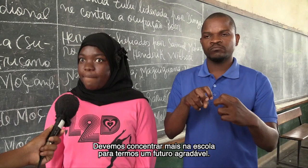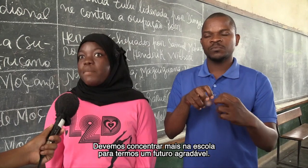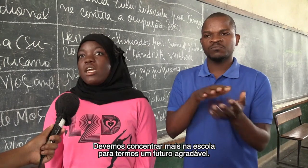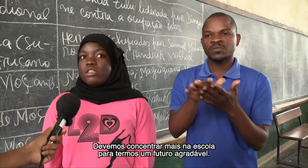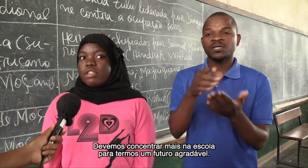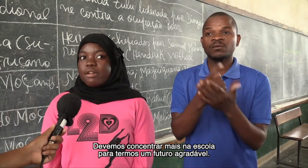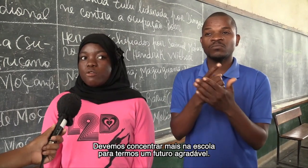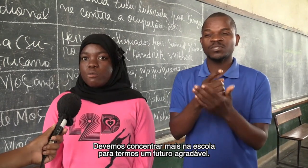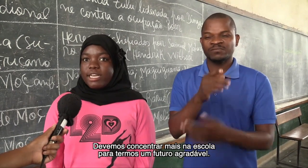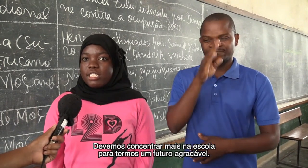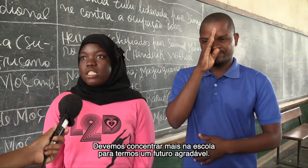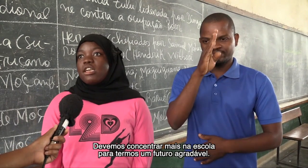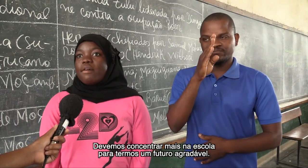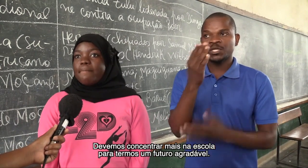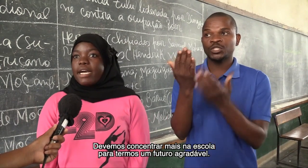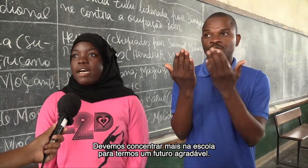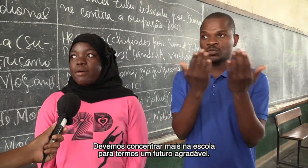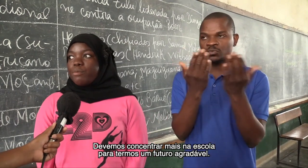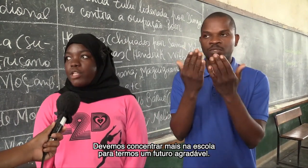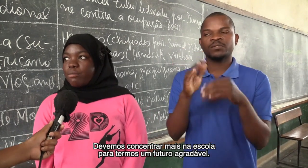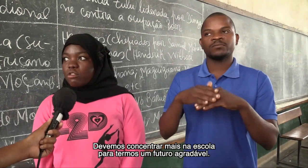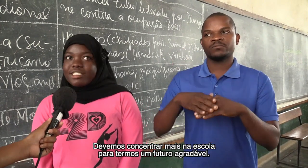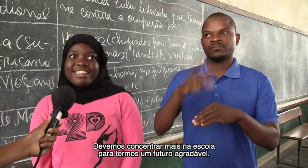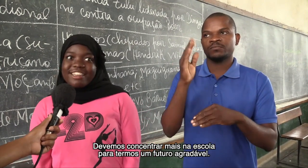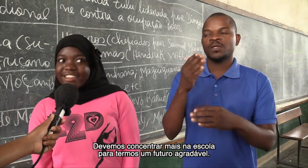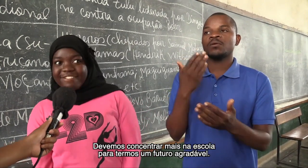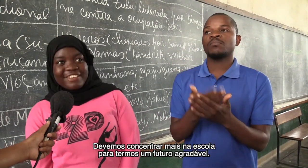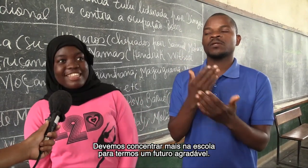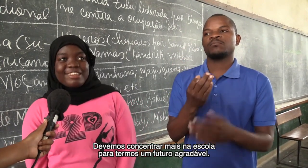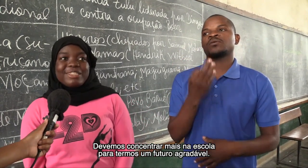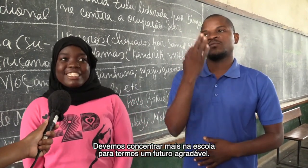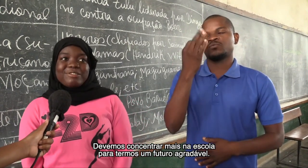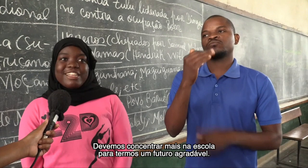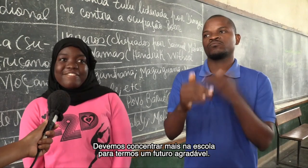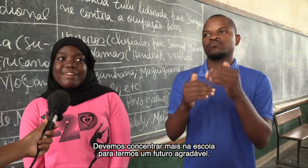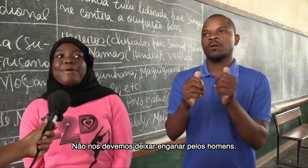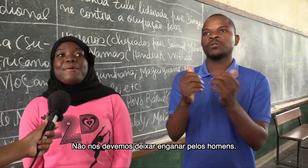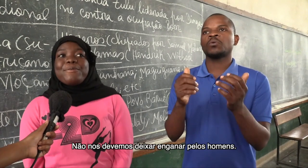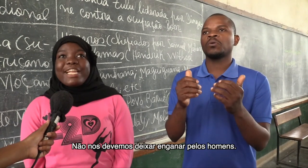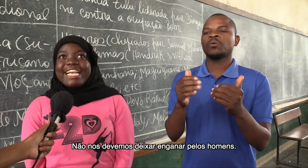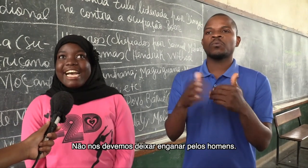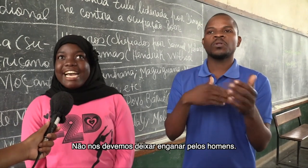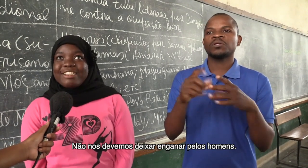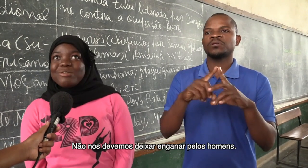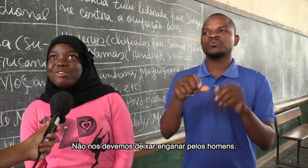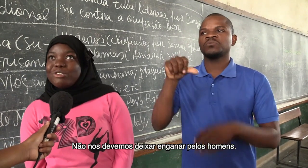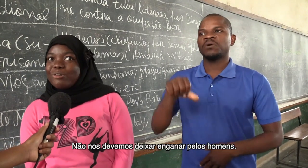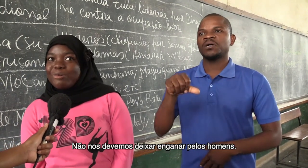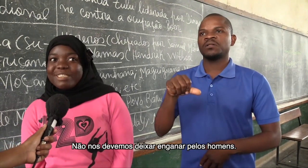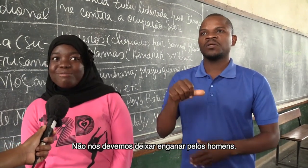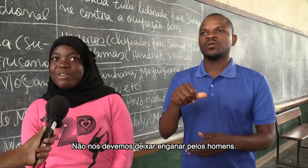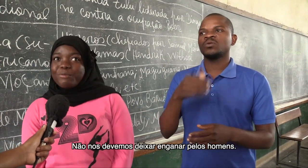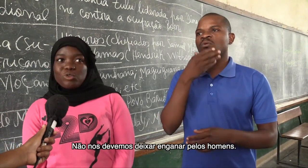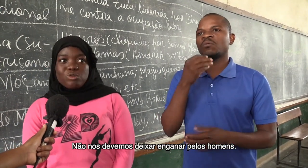escola, estudamos mais, para podermos ser alguém na vida, não deixar nos levar por enganos,